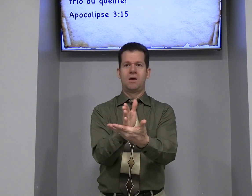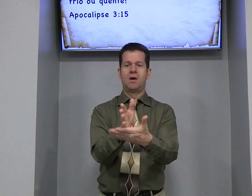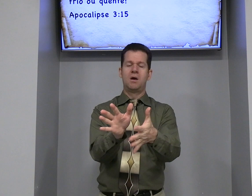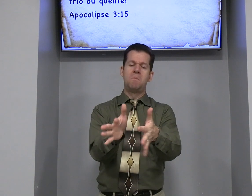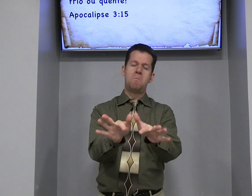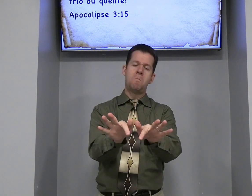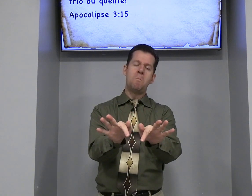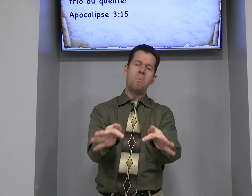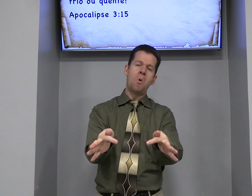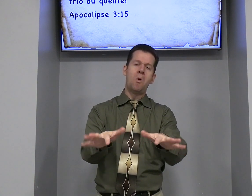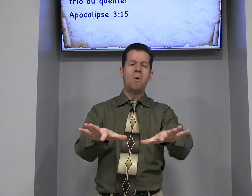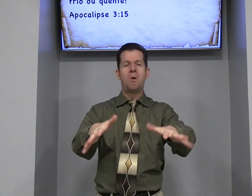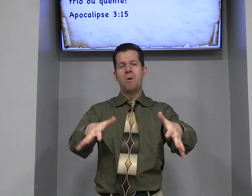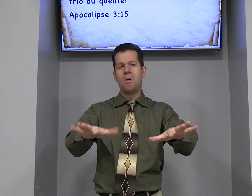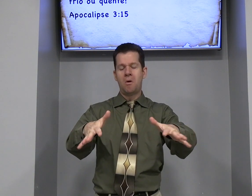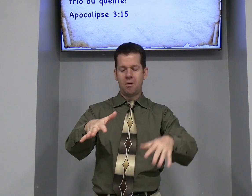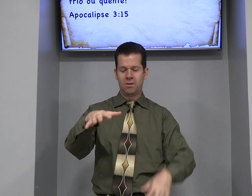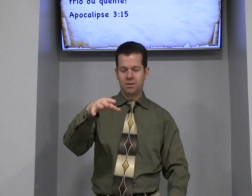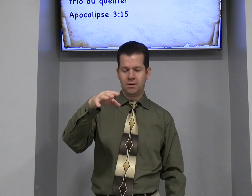dera, foras